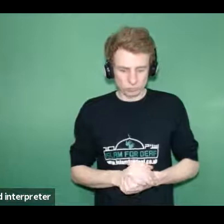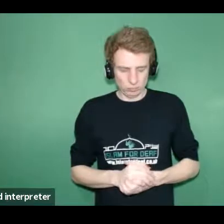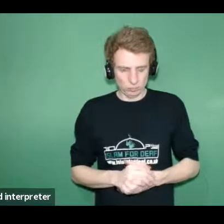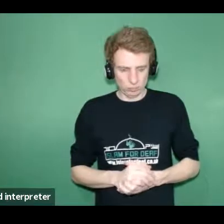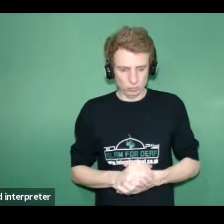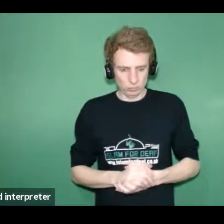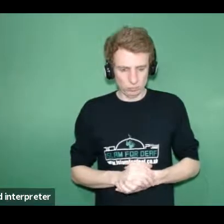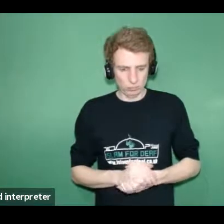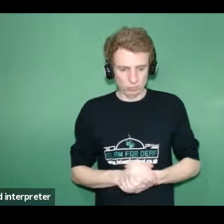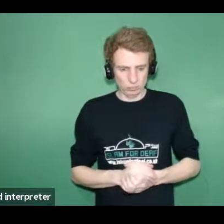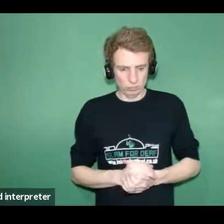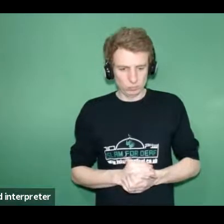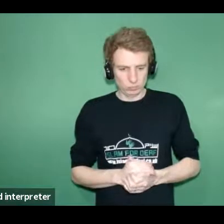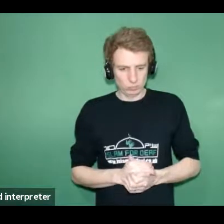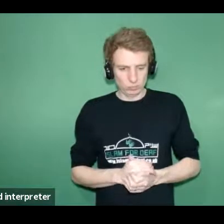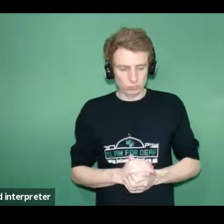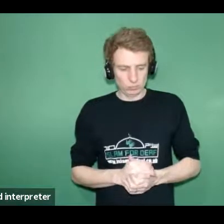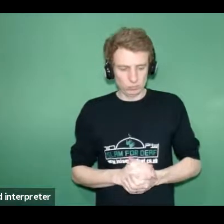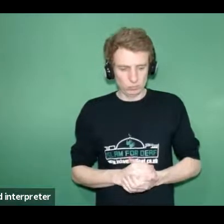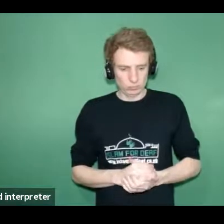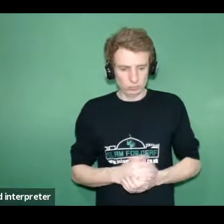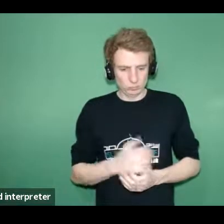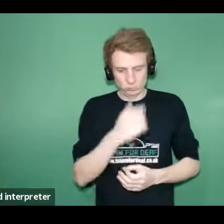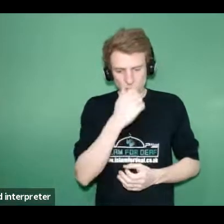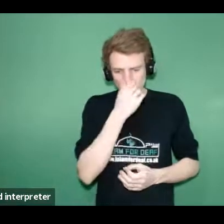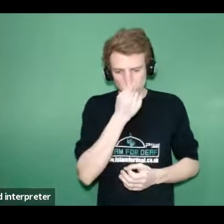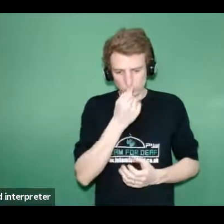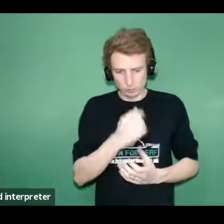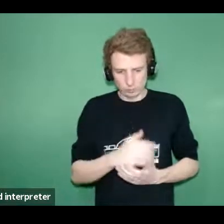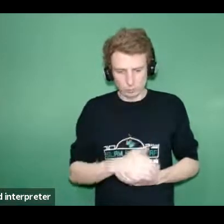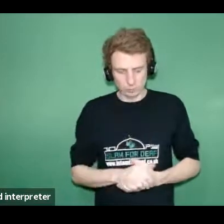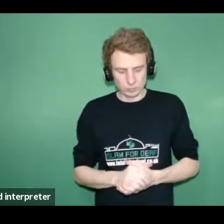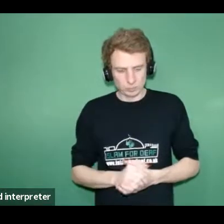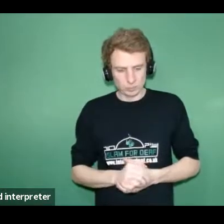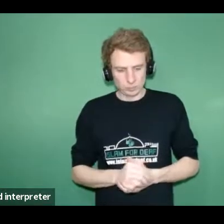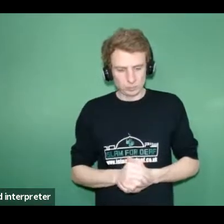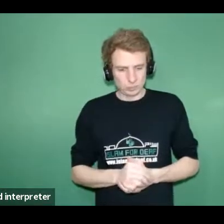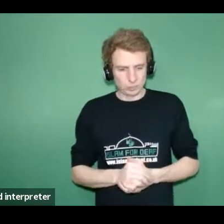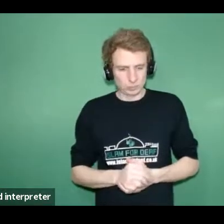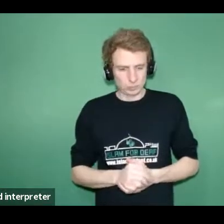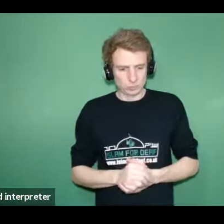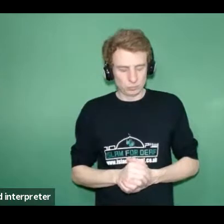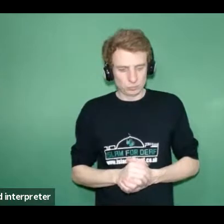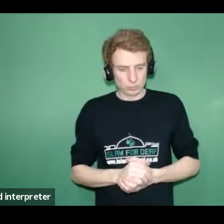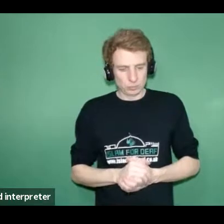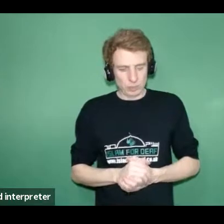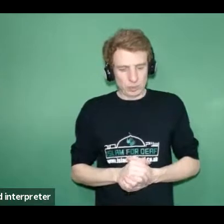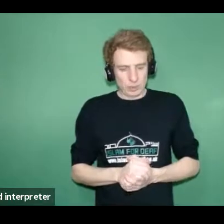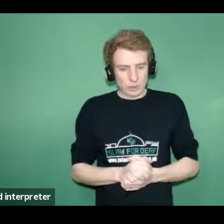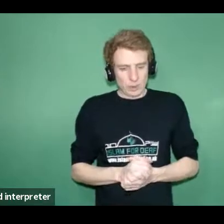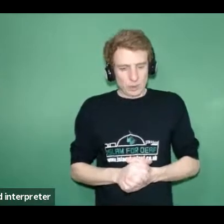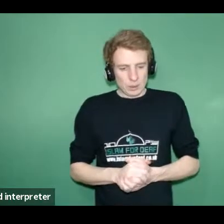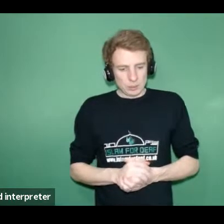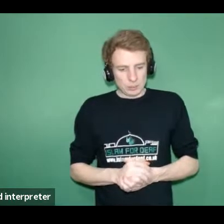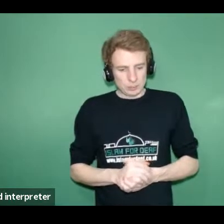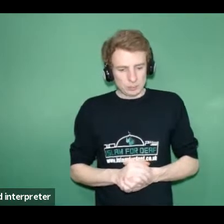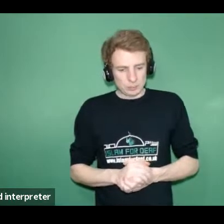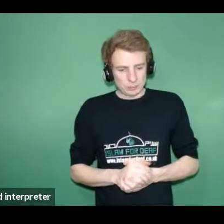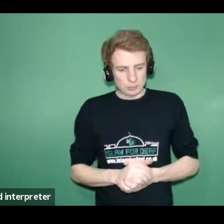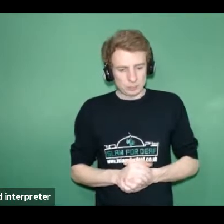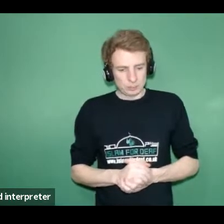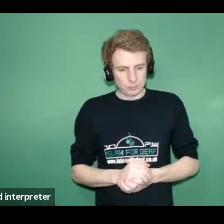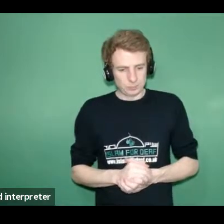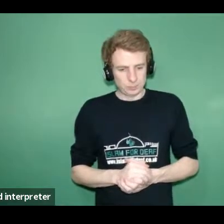المخ والعينان والأذنان والأنف والفم بما فيه، فكذلك